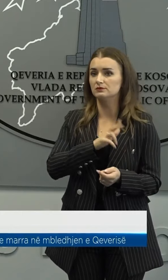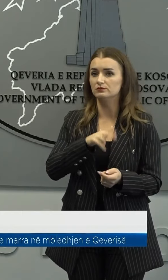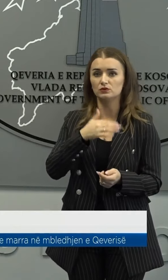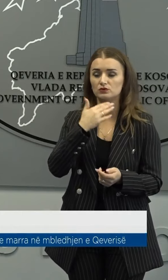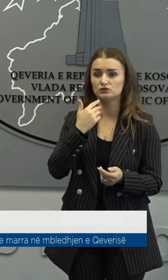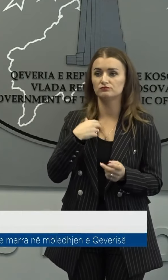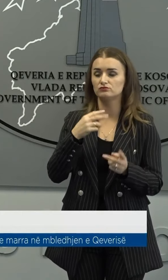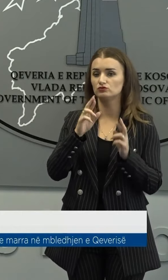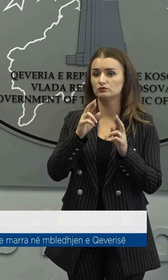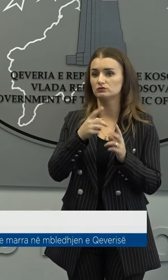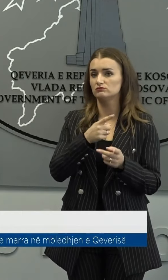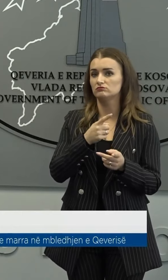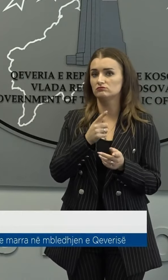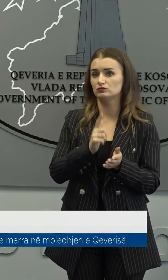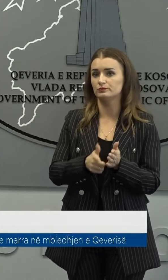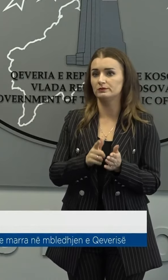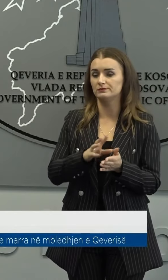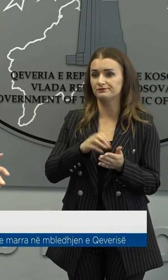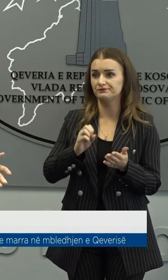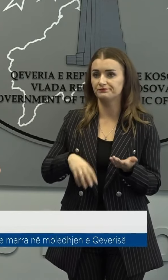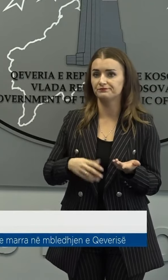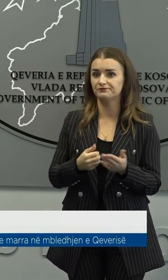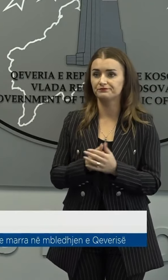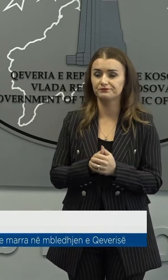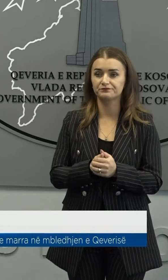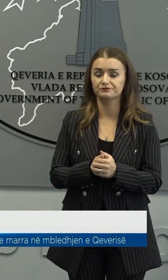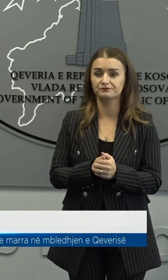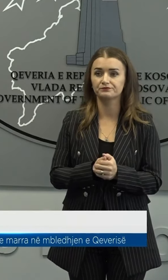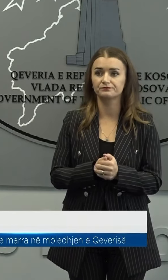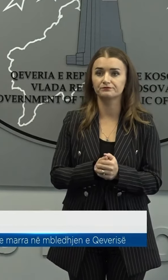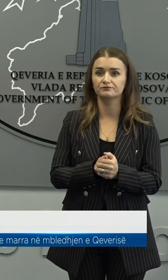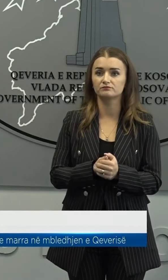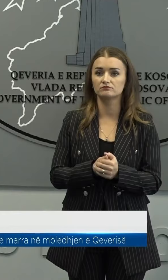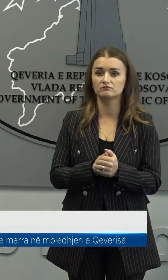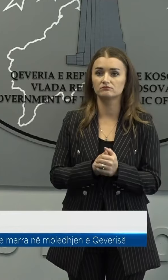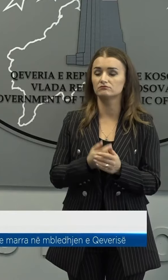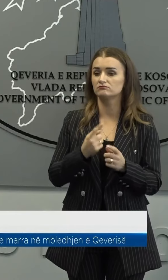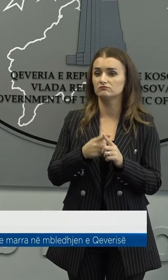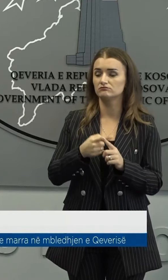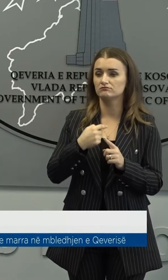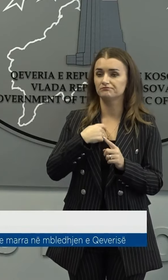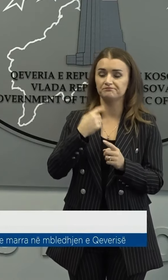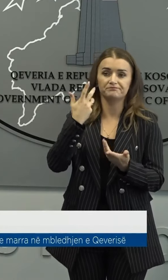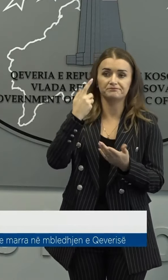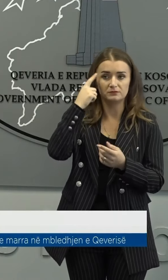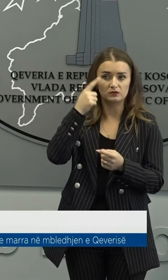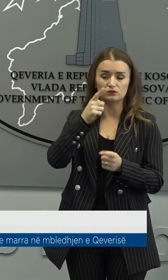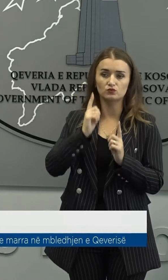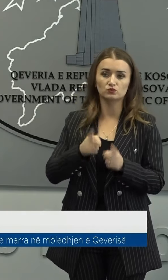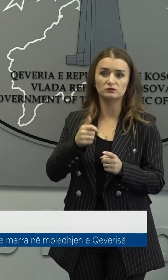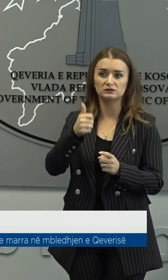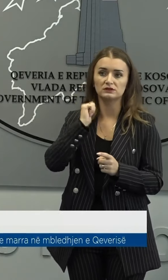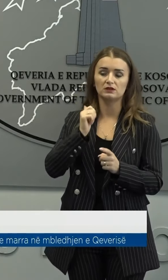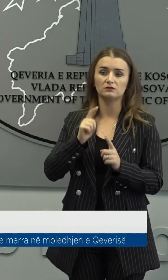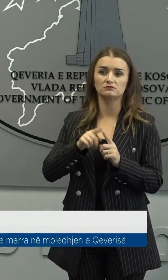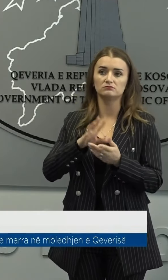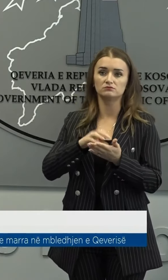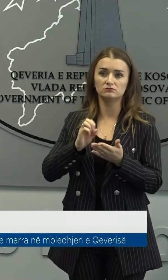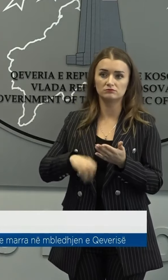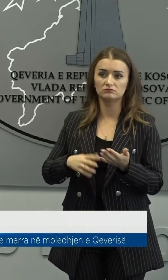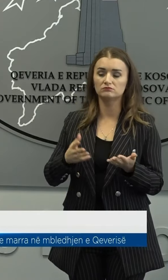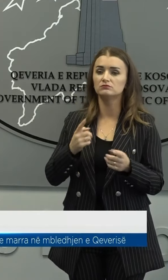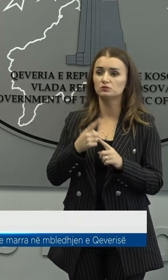presim që ato të hiqen një orë më parë, duke qenë të bindur së është dashur që të hiqen qysh dje, ndërka që tash jemi